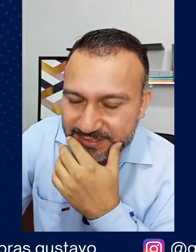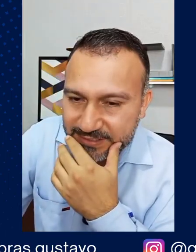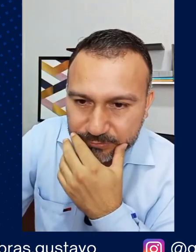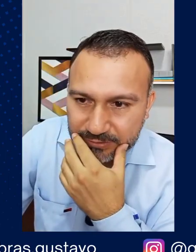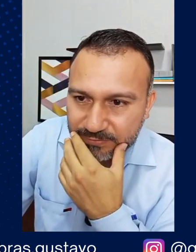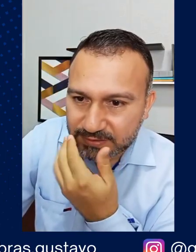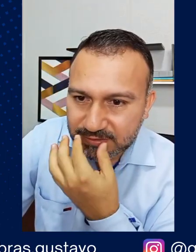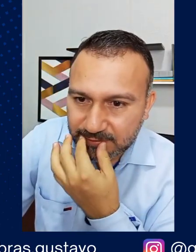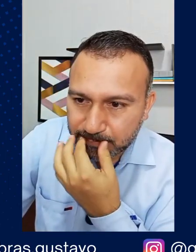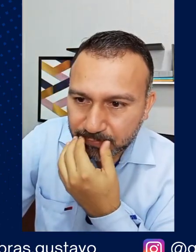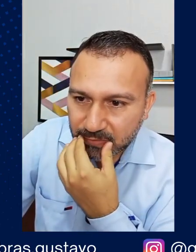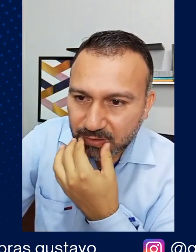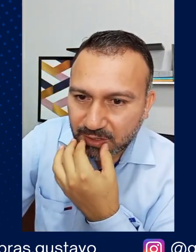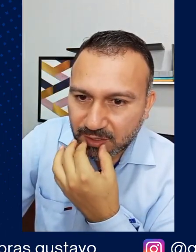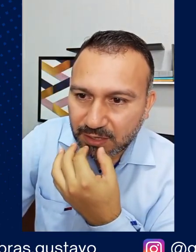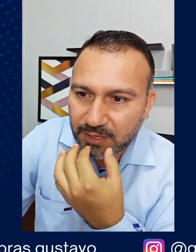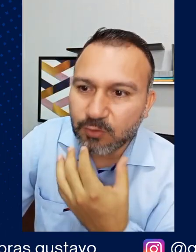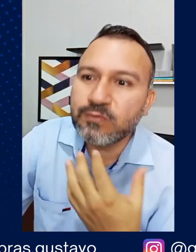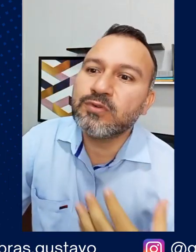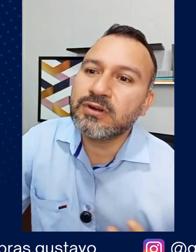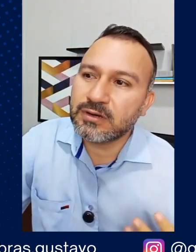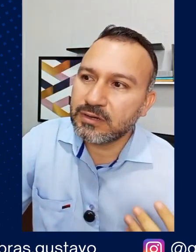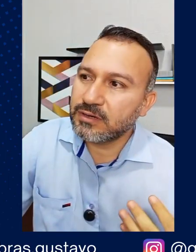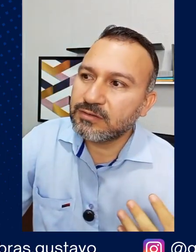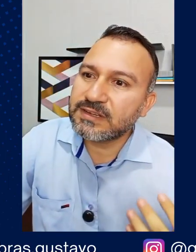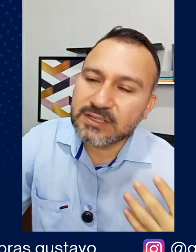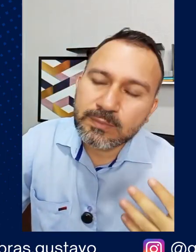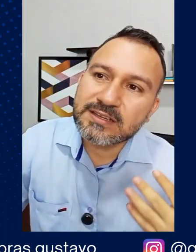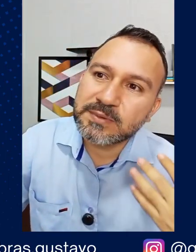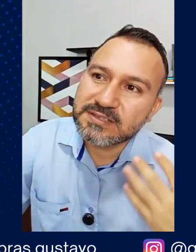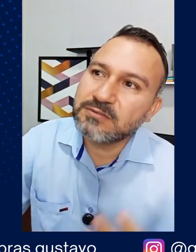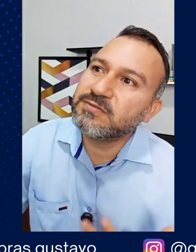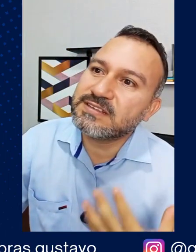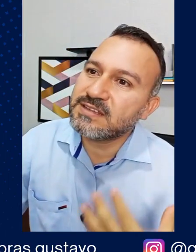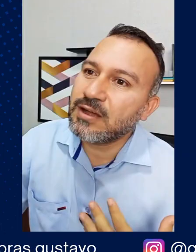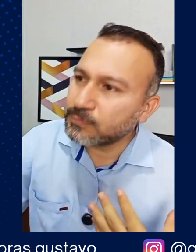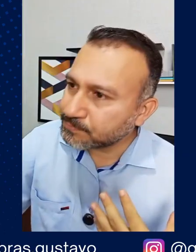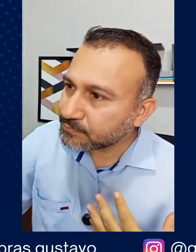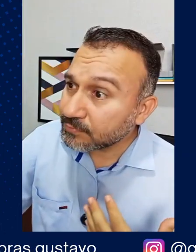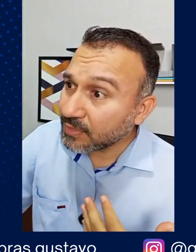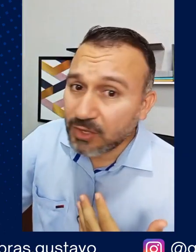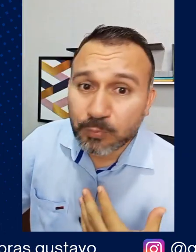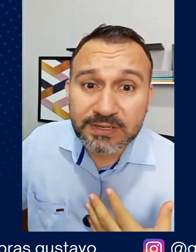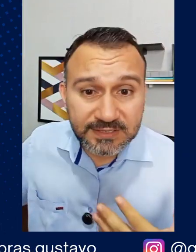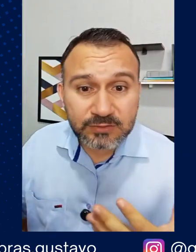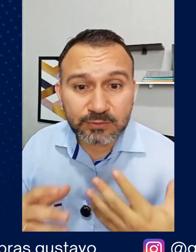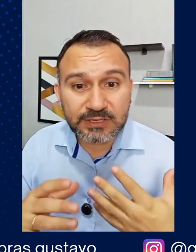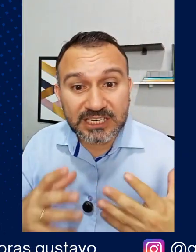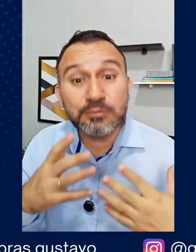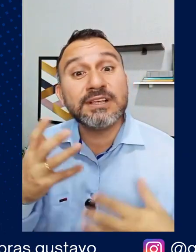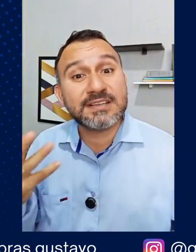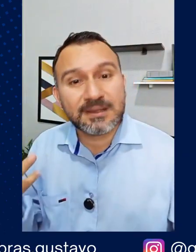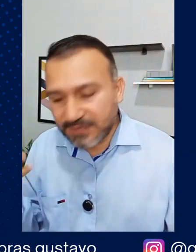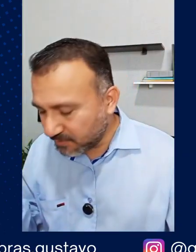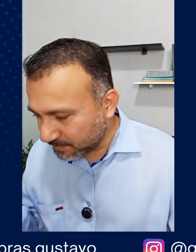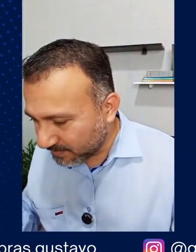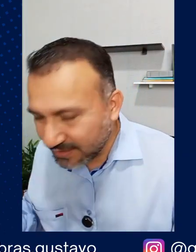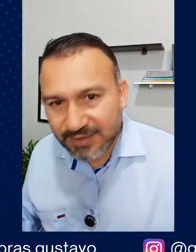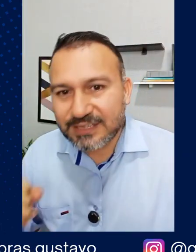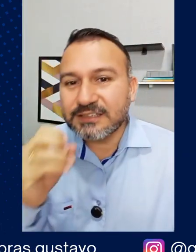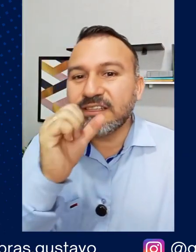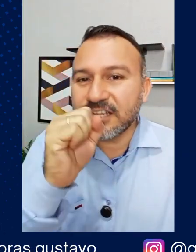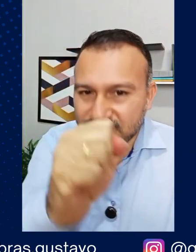quer dizer que toda vez que eu for fazer uma expressão facial, eu preciso ir por esse